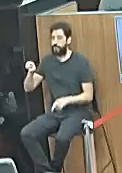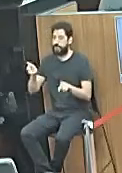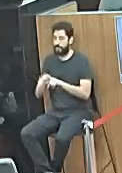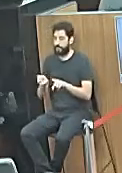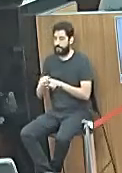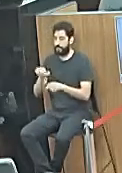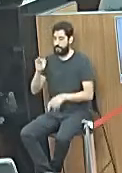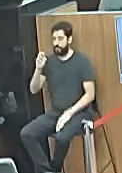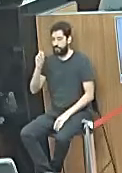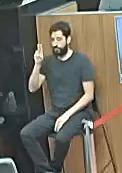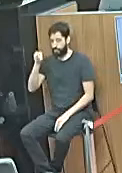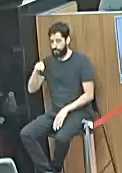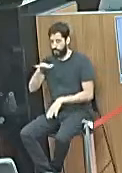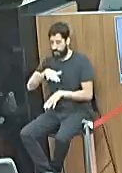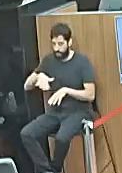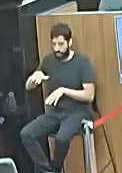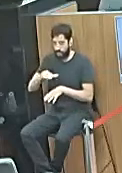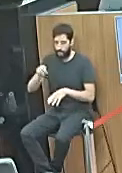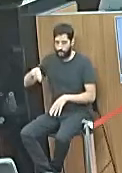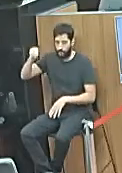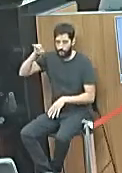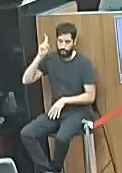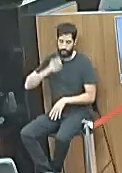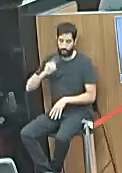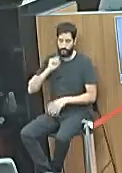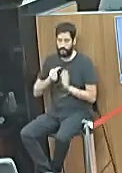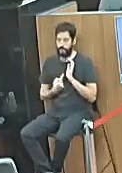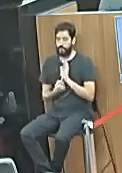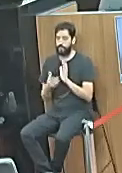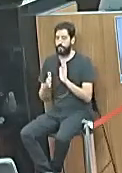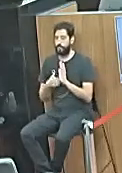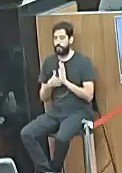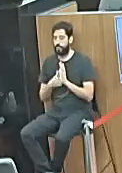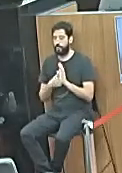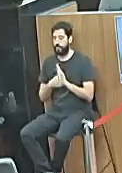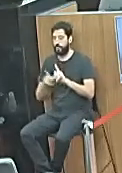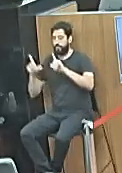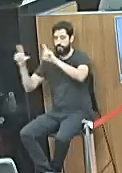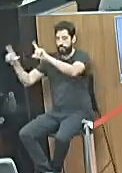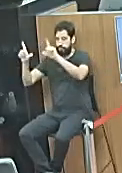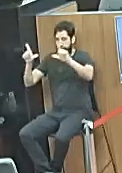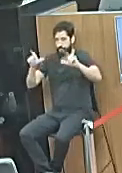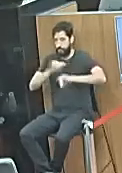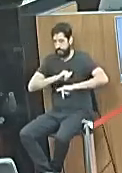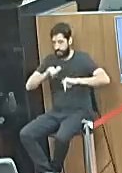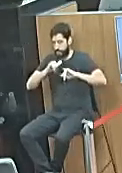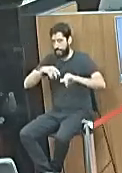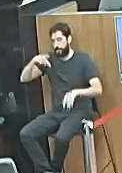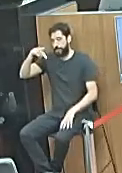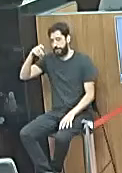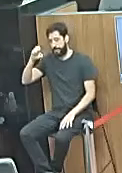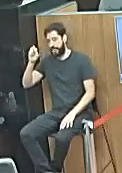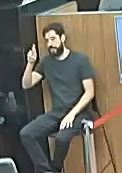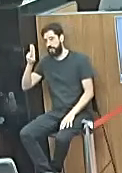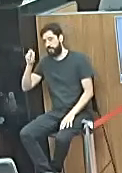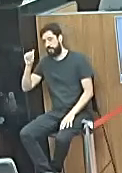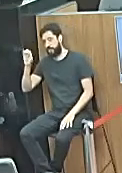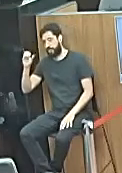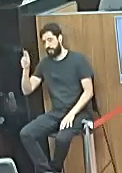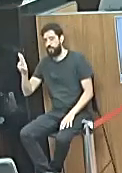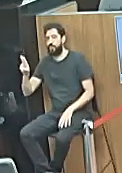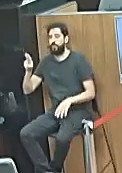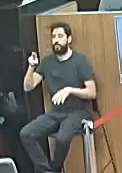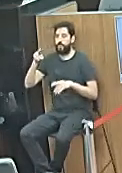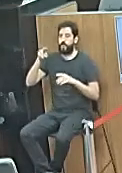do circuito corrida no norte de minas apresentou a proposta de sinalização voltado pelo aço e do parque nacional sempre